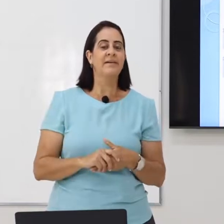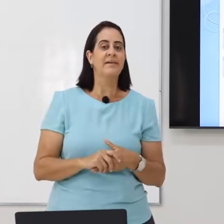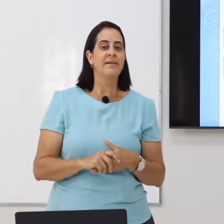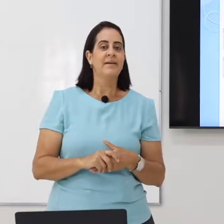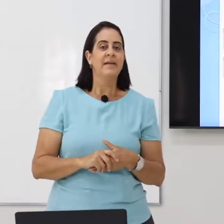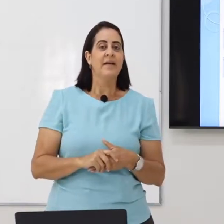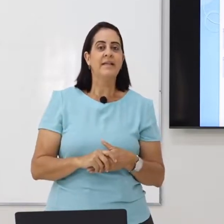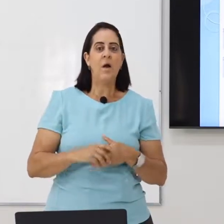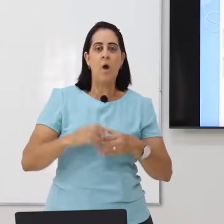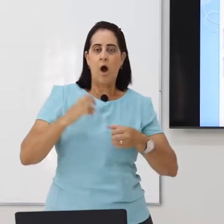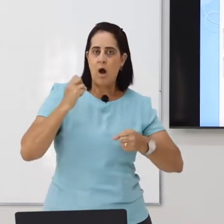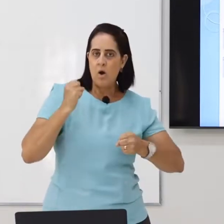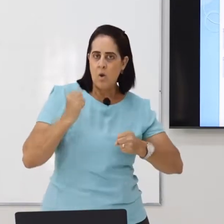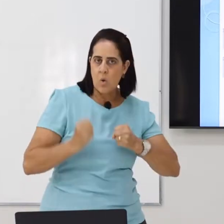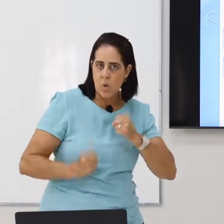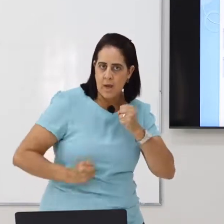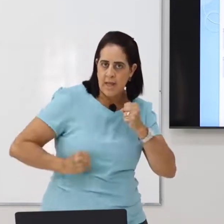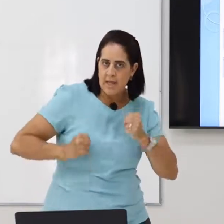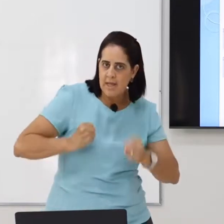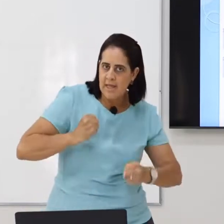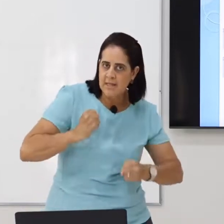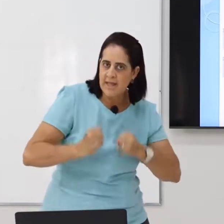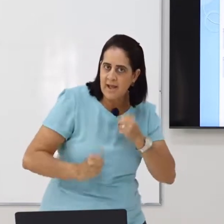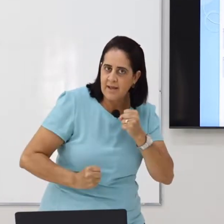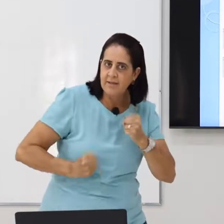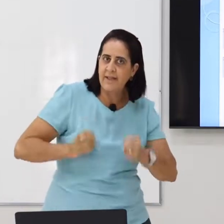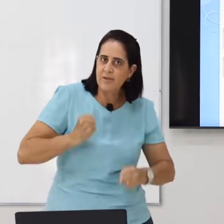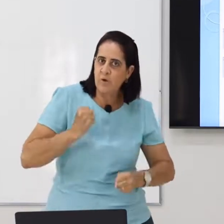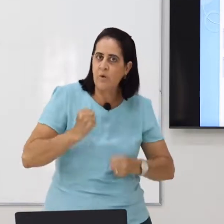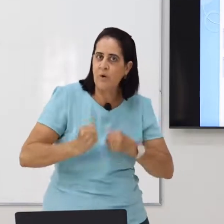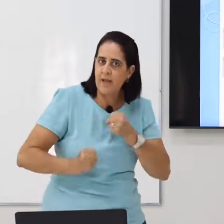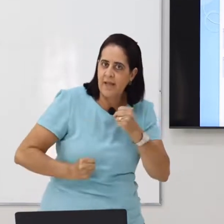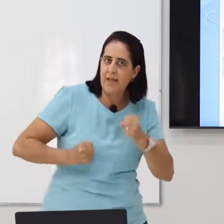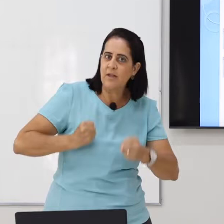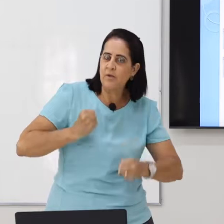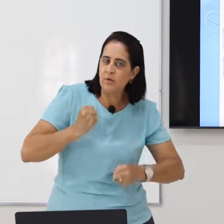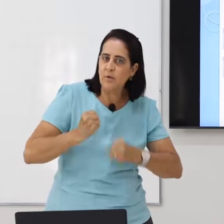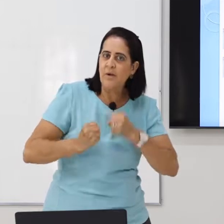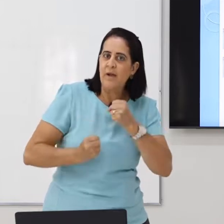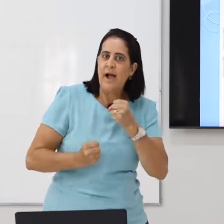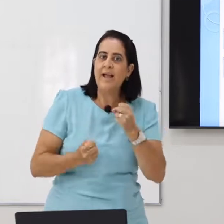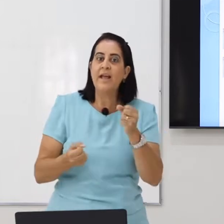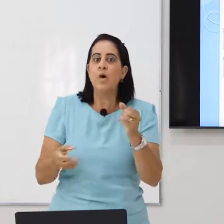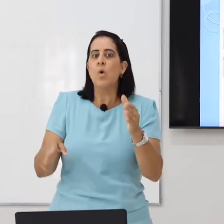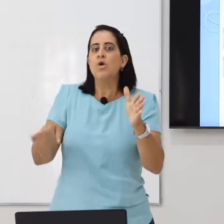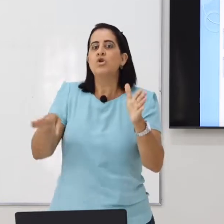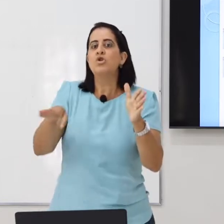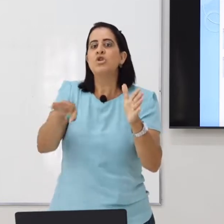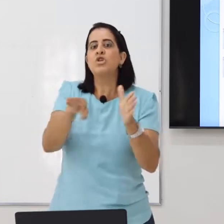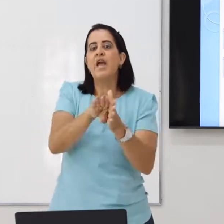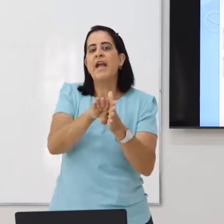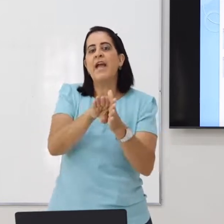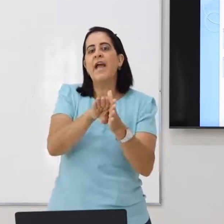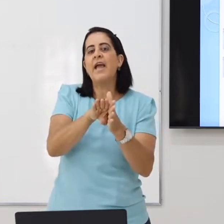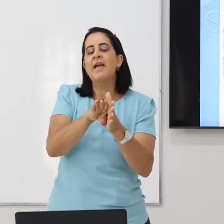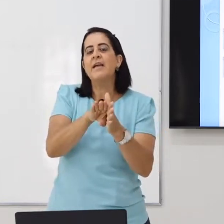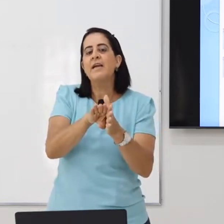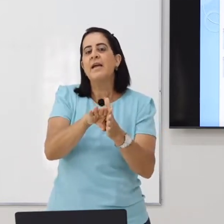lugar. Então, ó, corrida, né? Tô correndo, aí eu cheguei